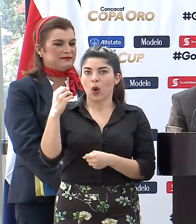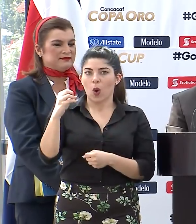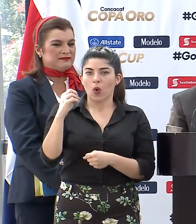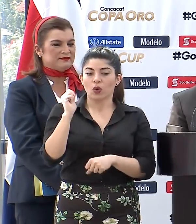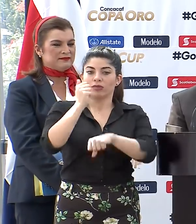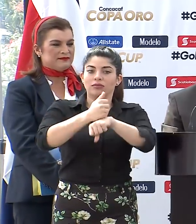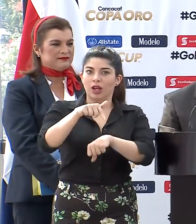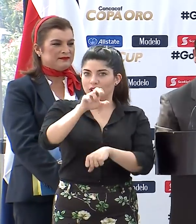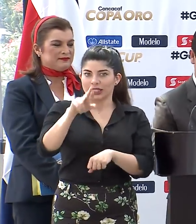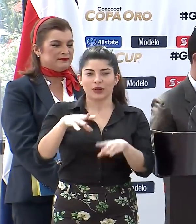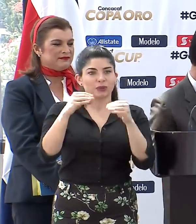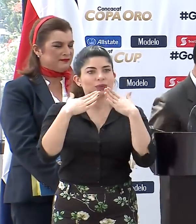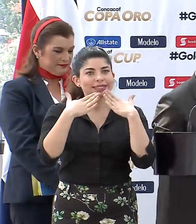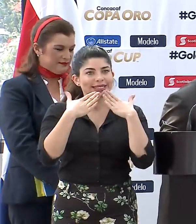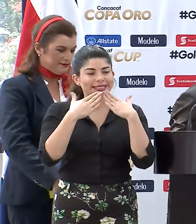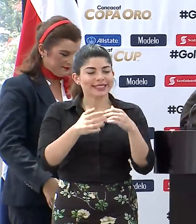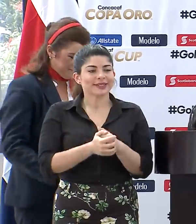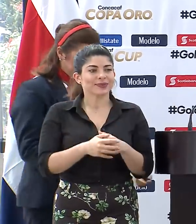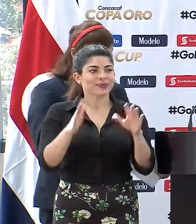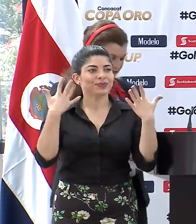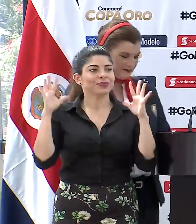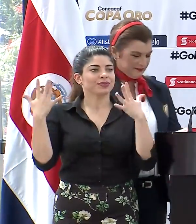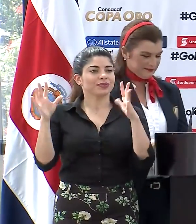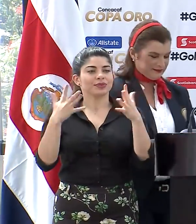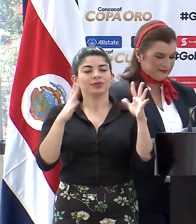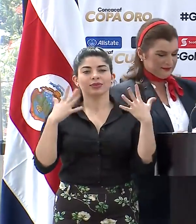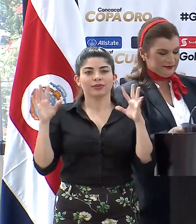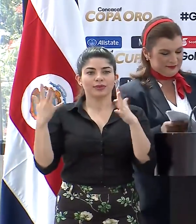Costa Rica. Muchas gracias.